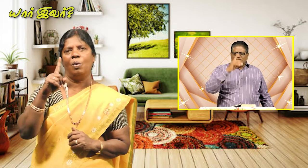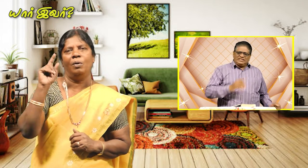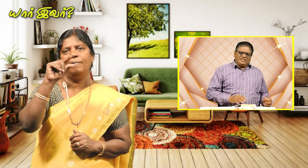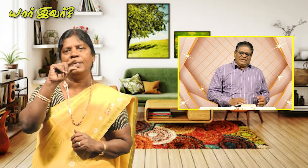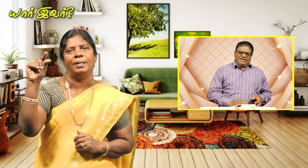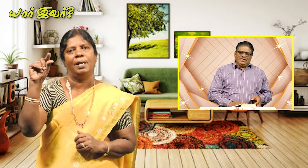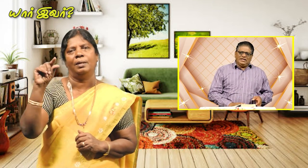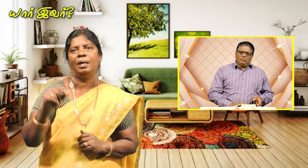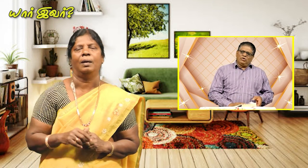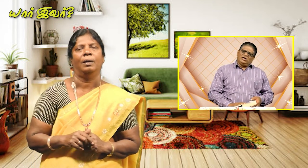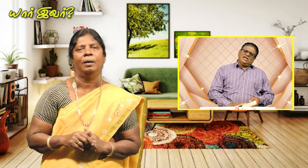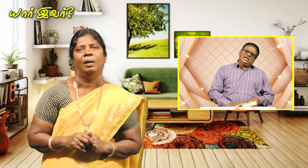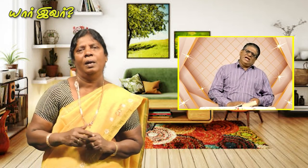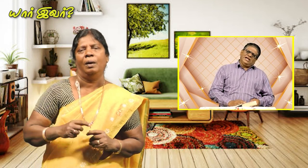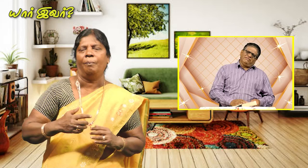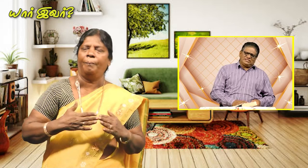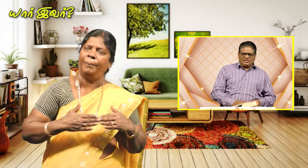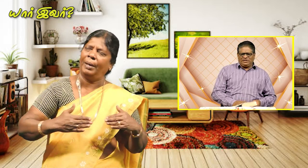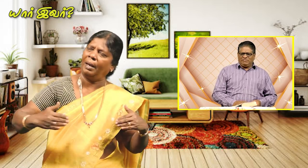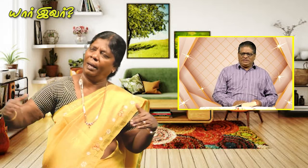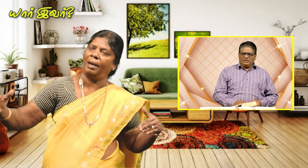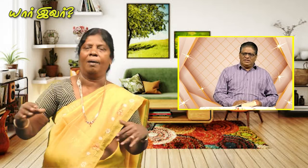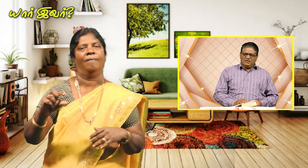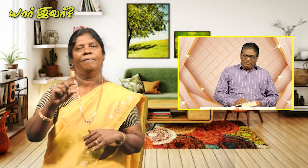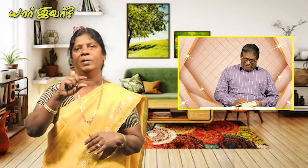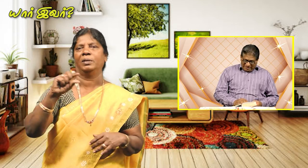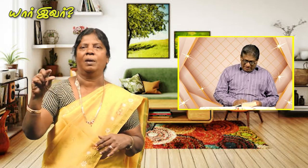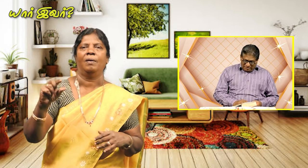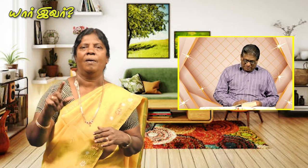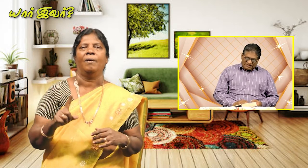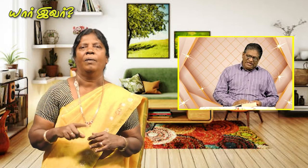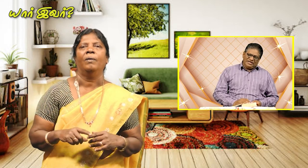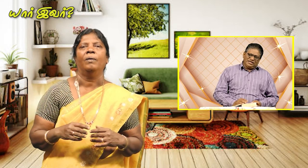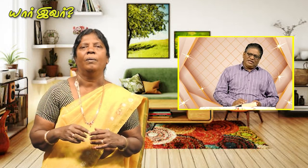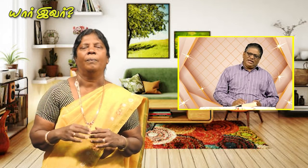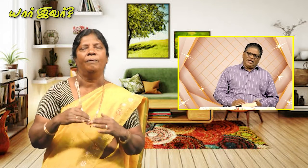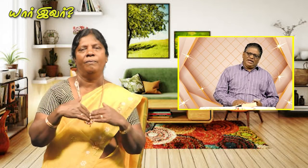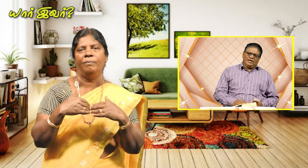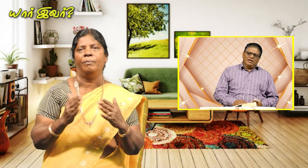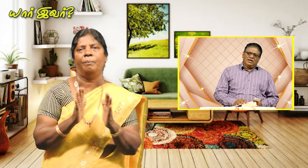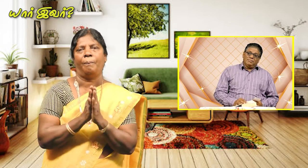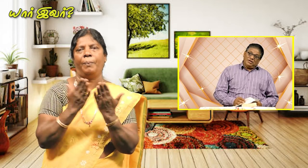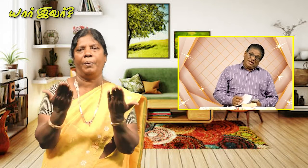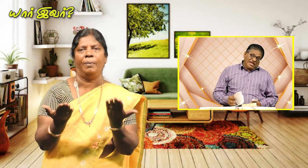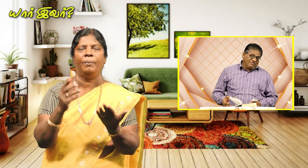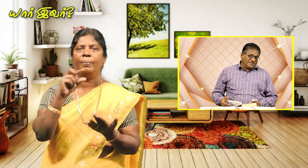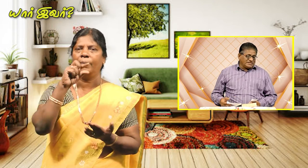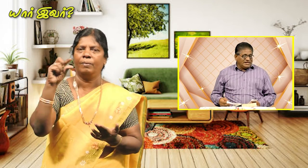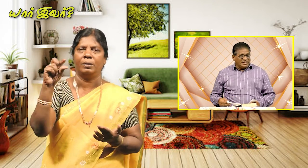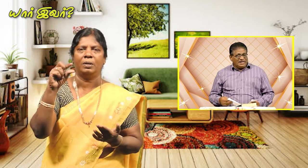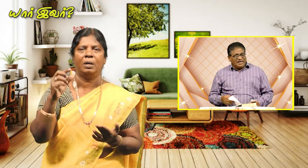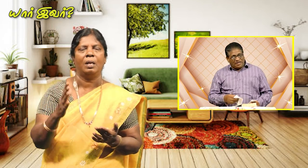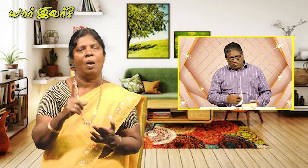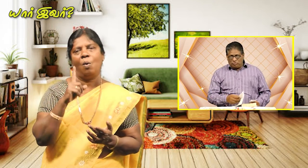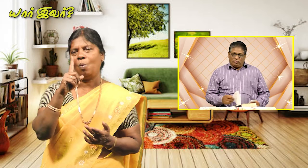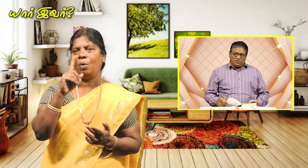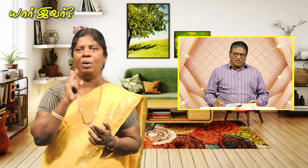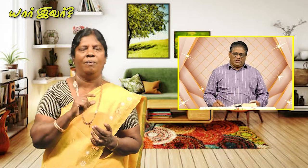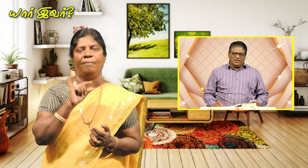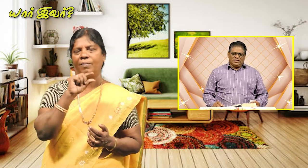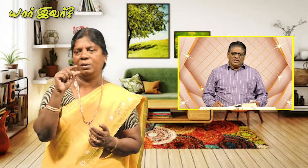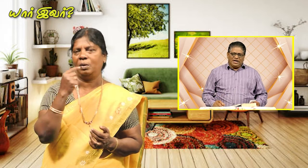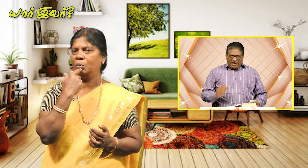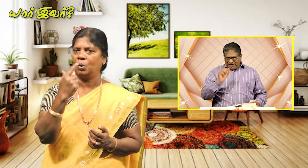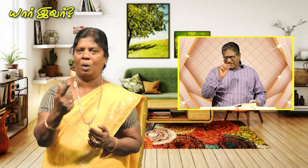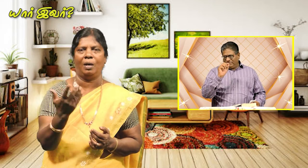ஒரு வசனத்தை, ஒரு நீண்ட வசனம் அது, வேதாகமத்தில் இருக்கிற பெரிய வசனங்களில் அதுவும்